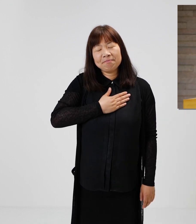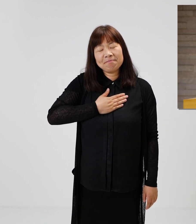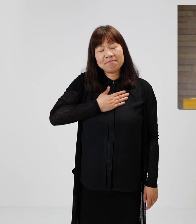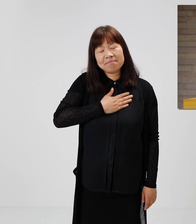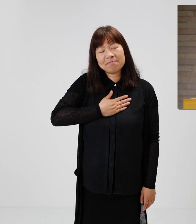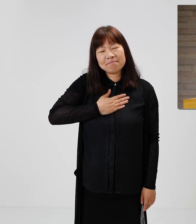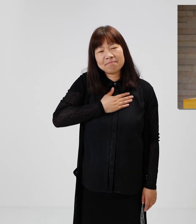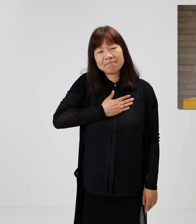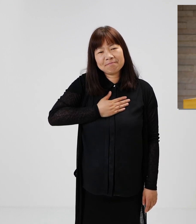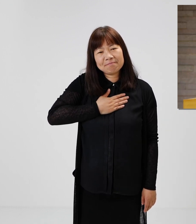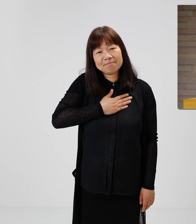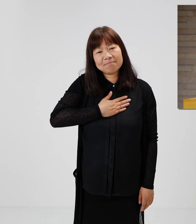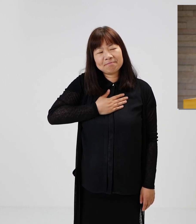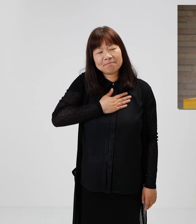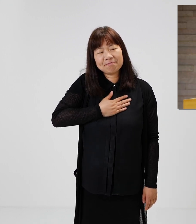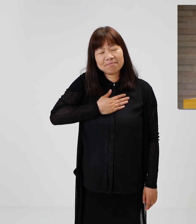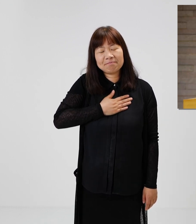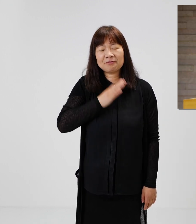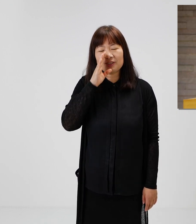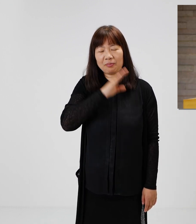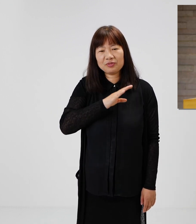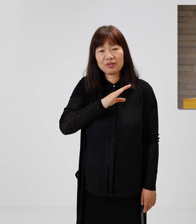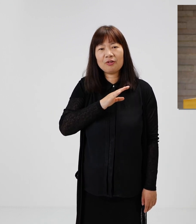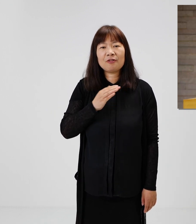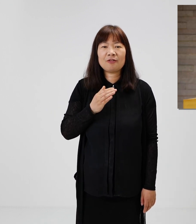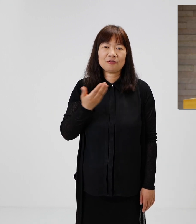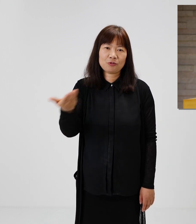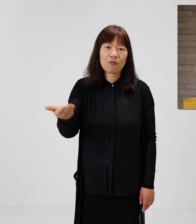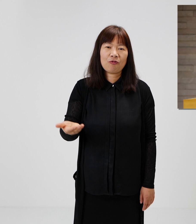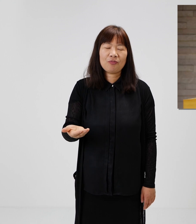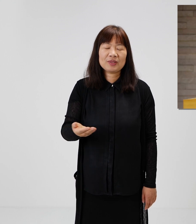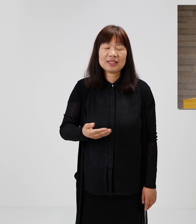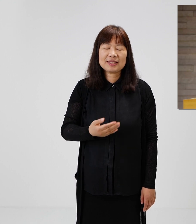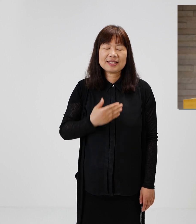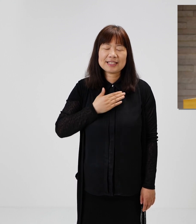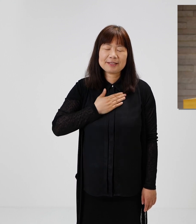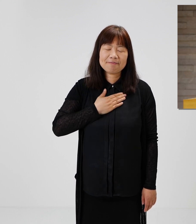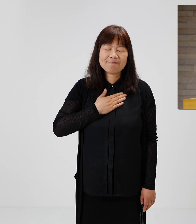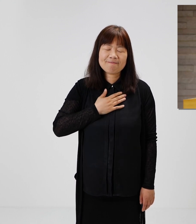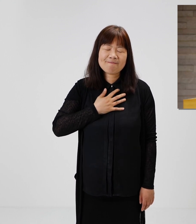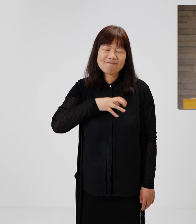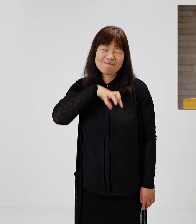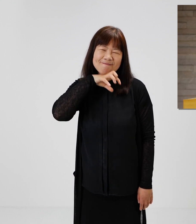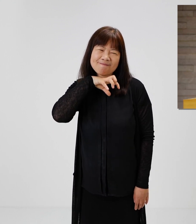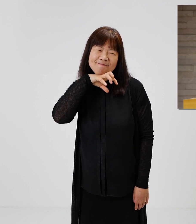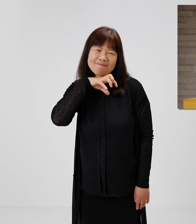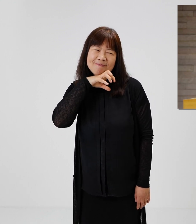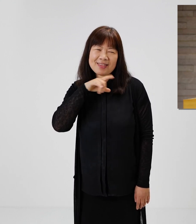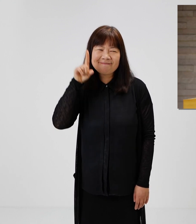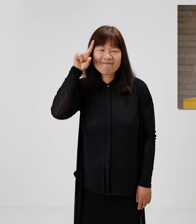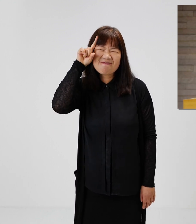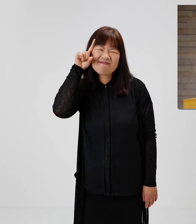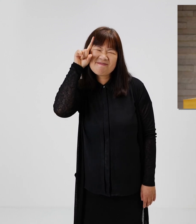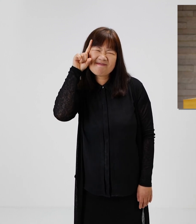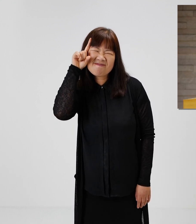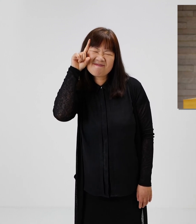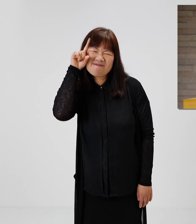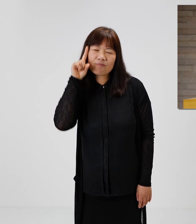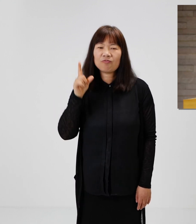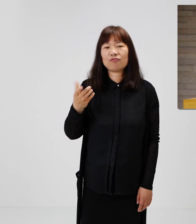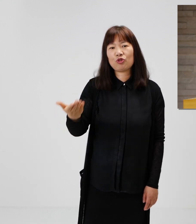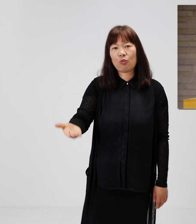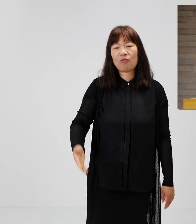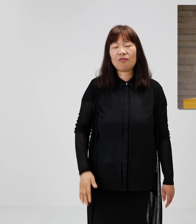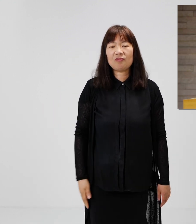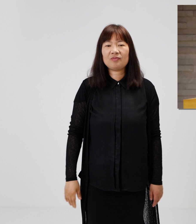건드려요. 기분 나쁘게 만들고 불쾌하게 만들고 짜증나게 만들고